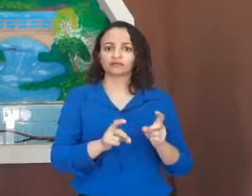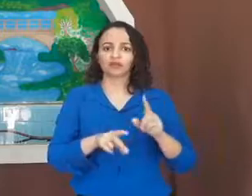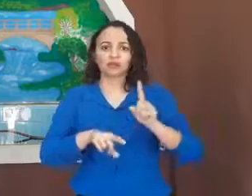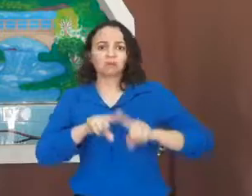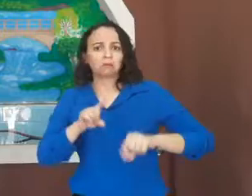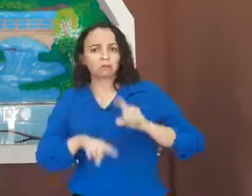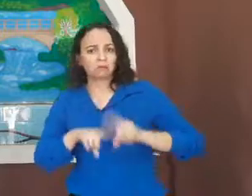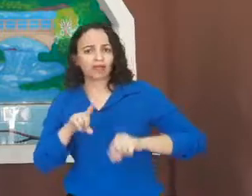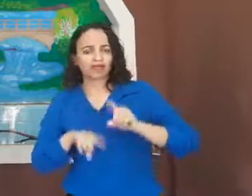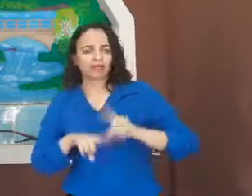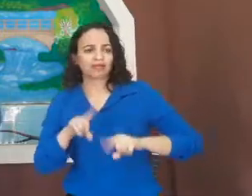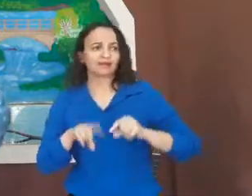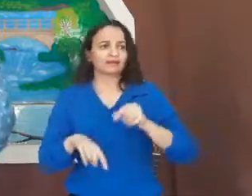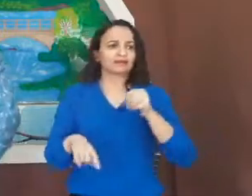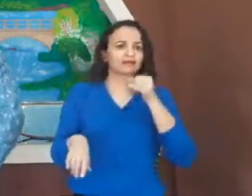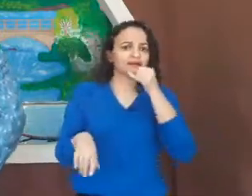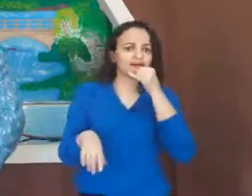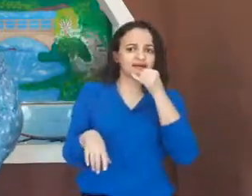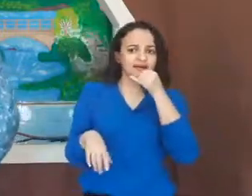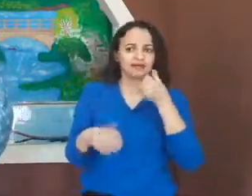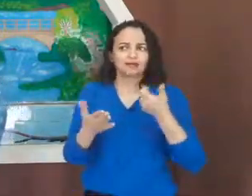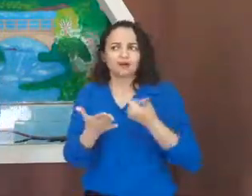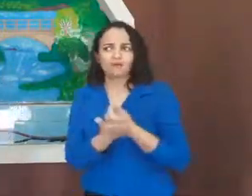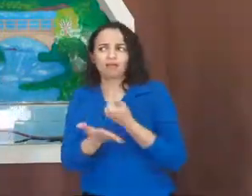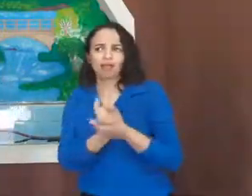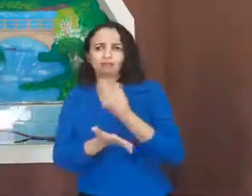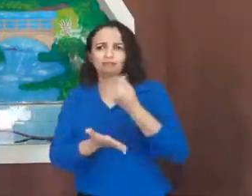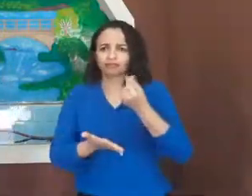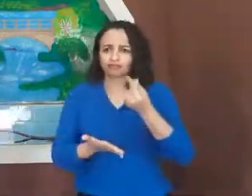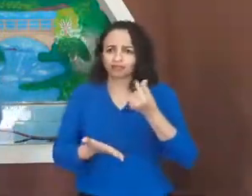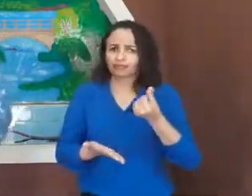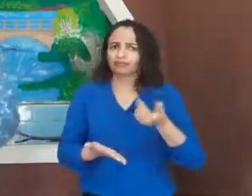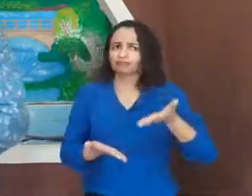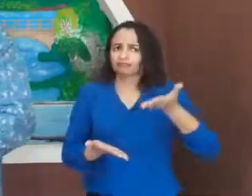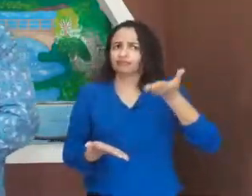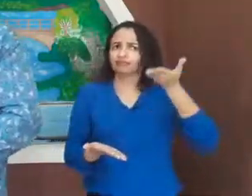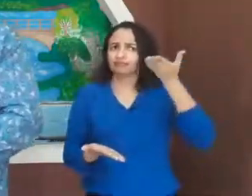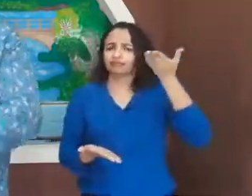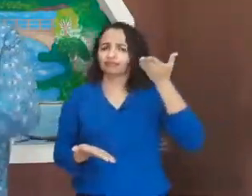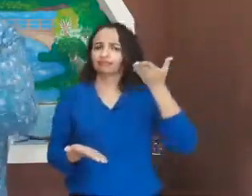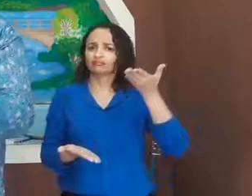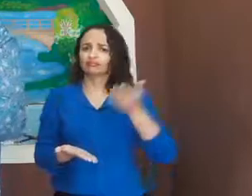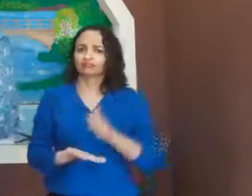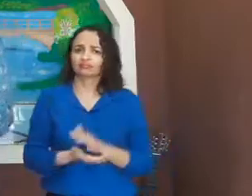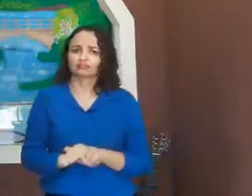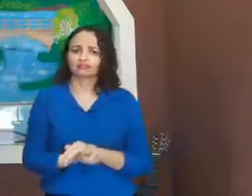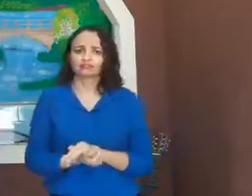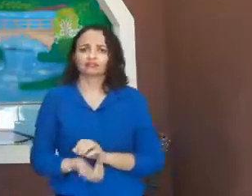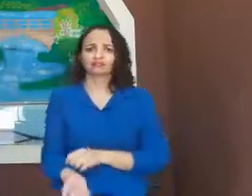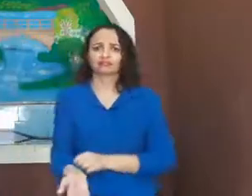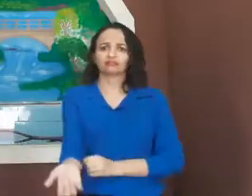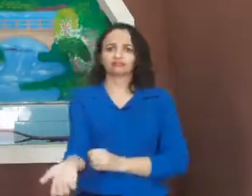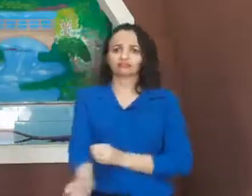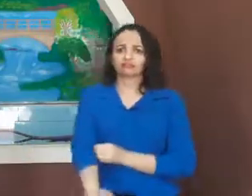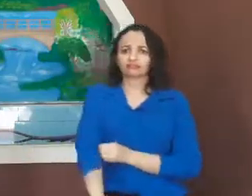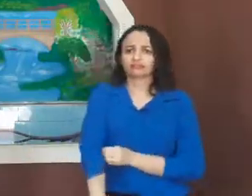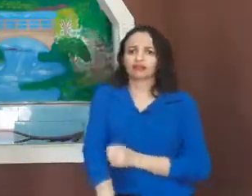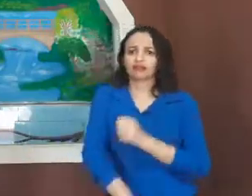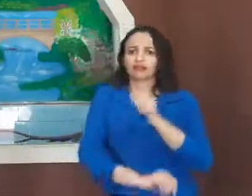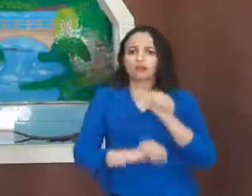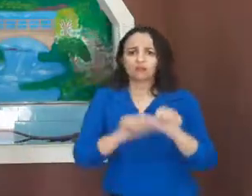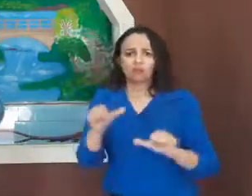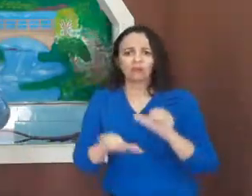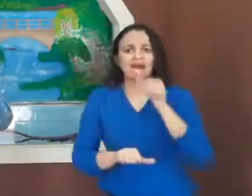de compras altas que envolvem situações que vai abalar completamente